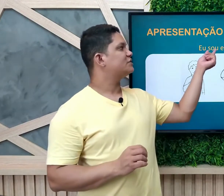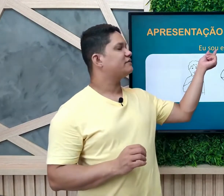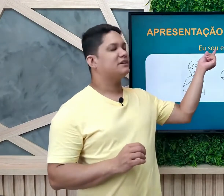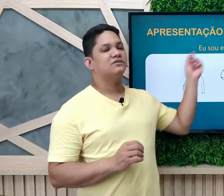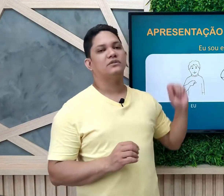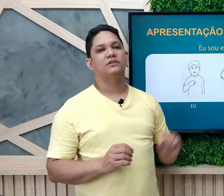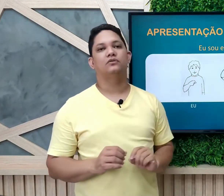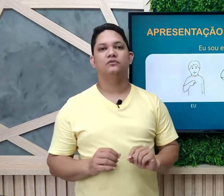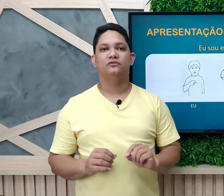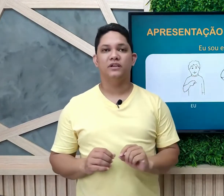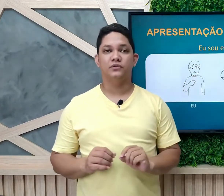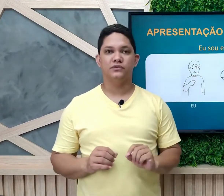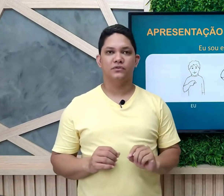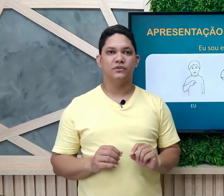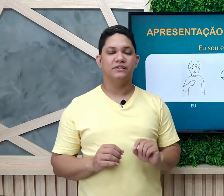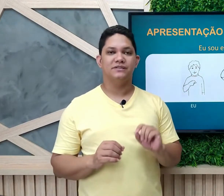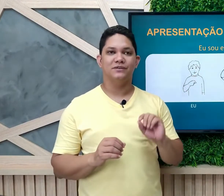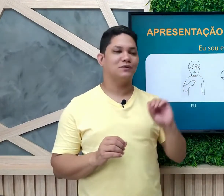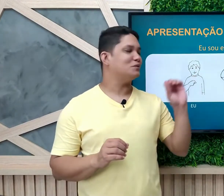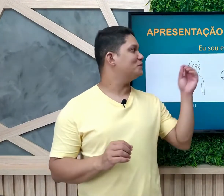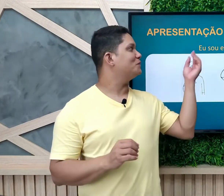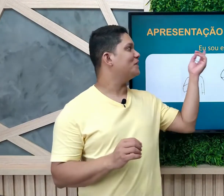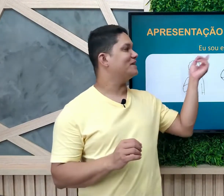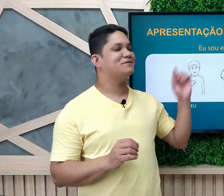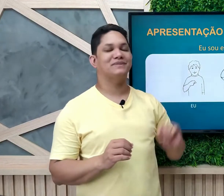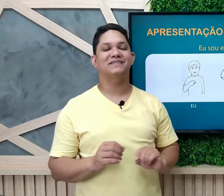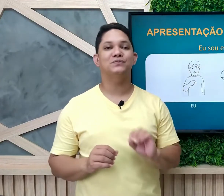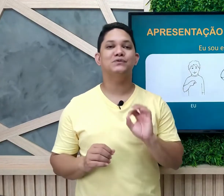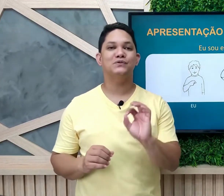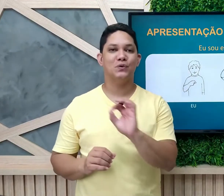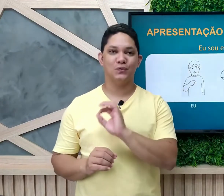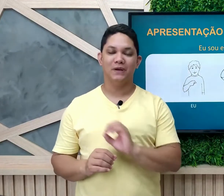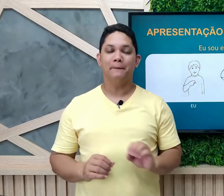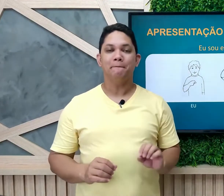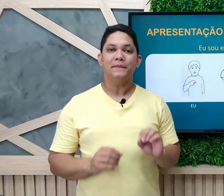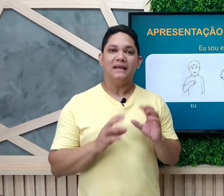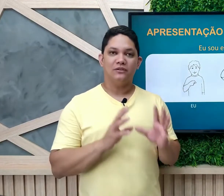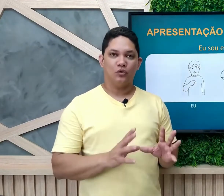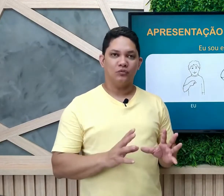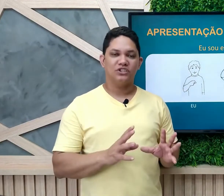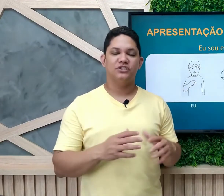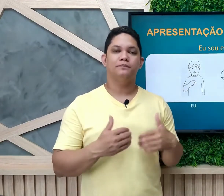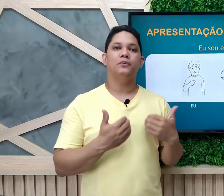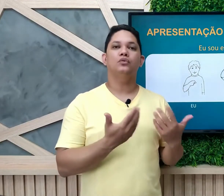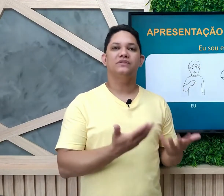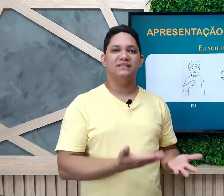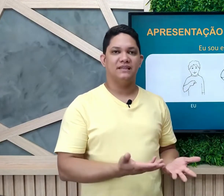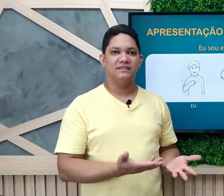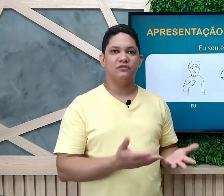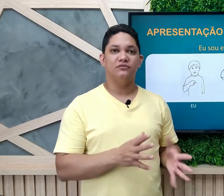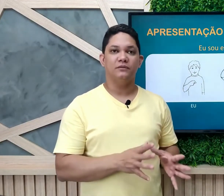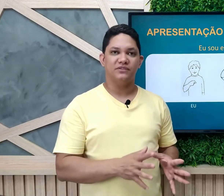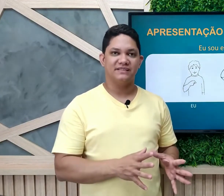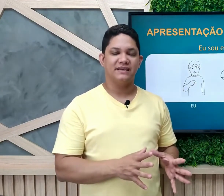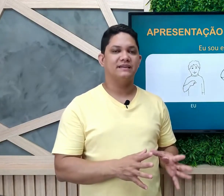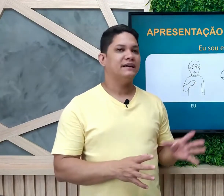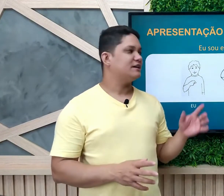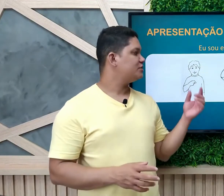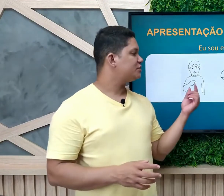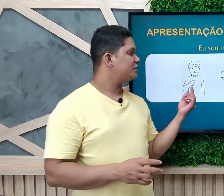está flexionado como o verbo com a expressão sou. Como a gente pouco sinaliza o verbo ser, a gente